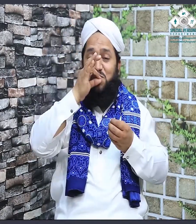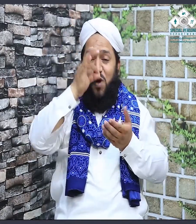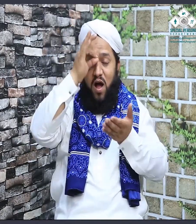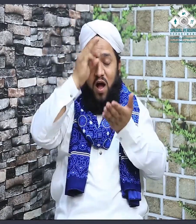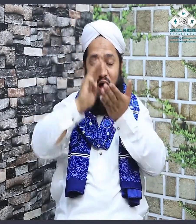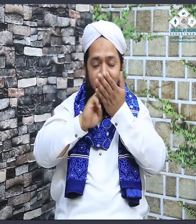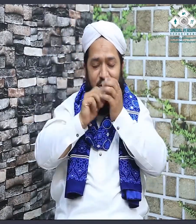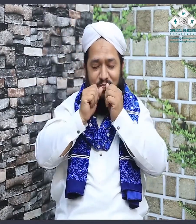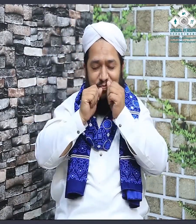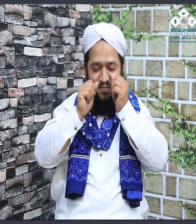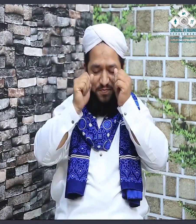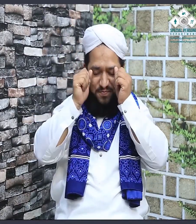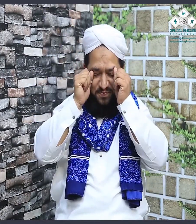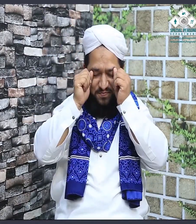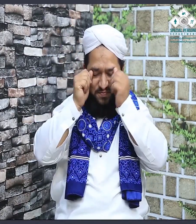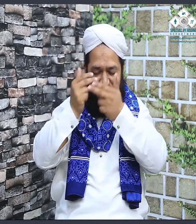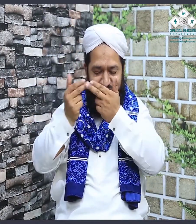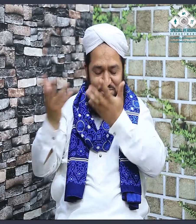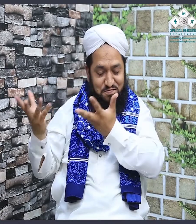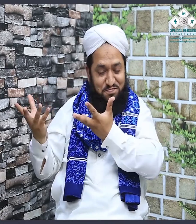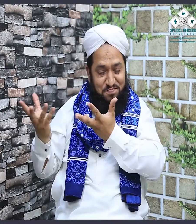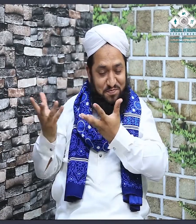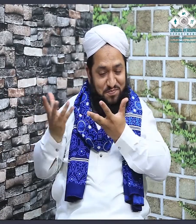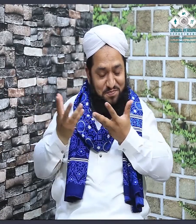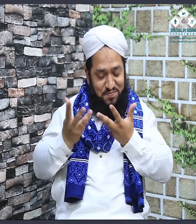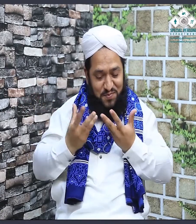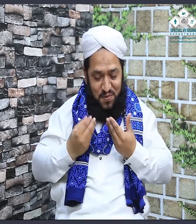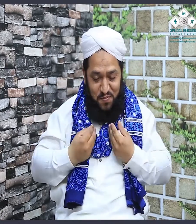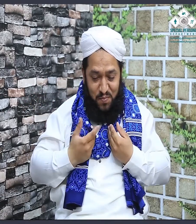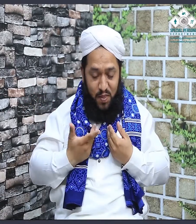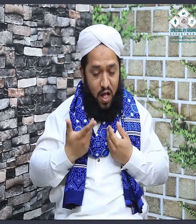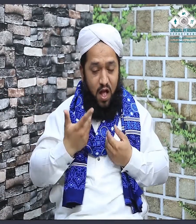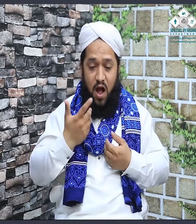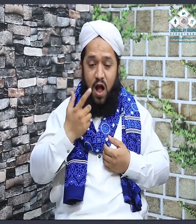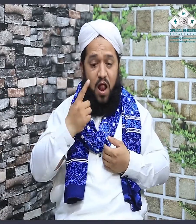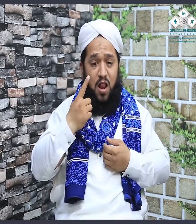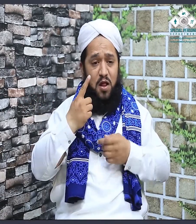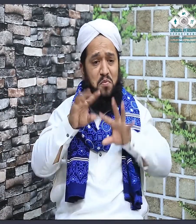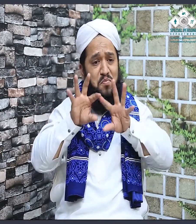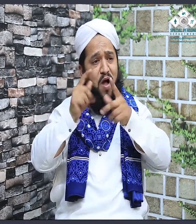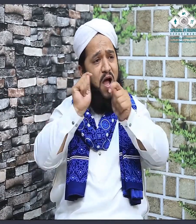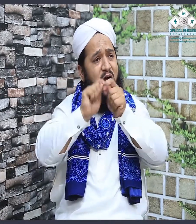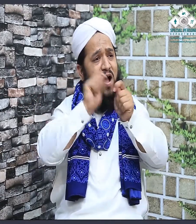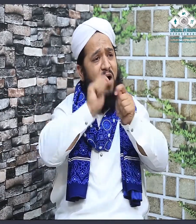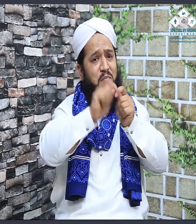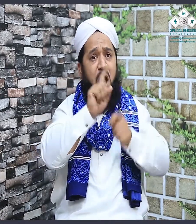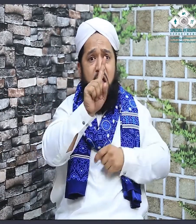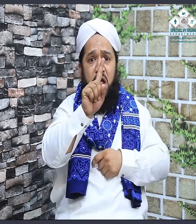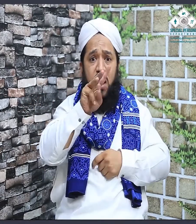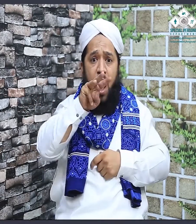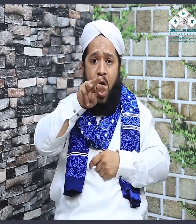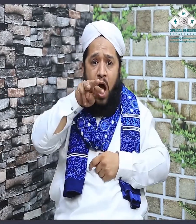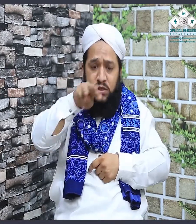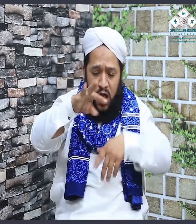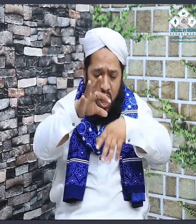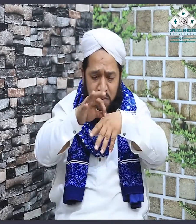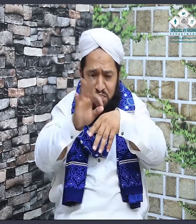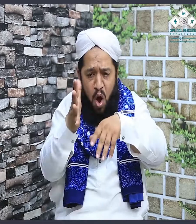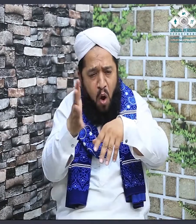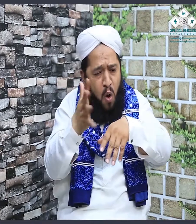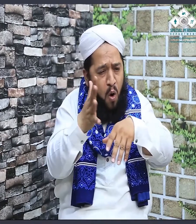صلی اللہ علیہ وسلم کو فرماتے سنا ہے کہ اللہ پاک نے 1000 مخلوقات پیدا کی ہیں, 1000, جن